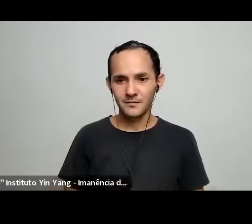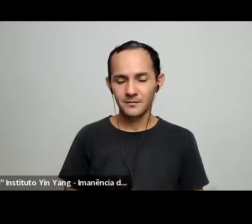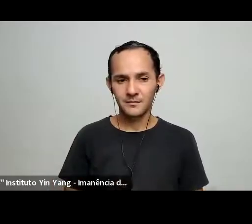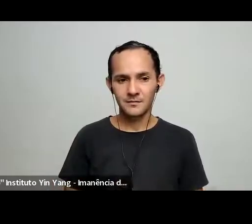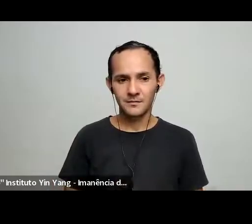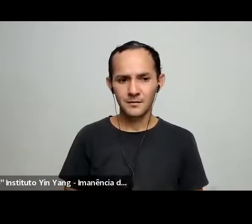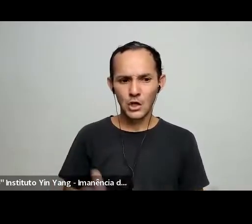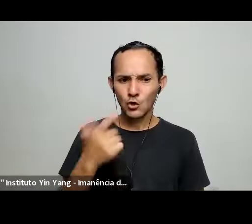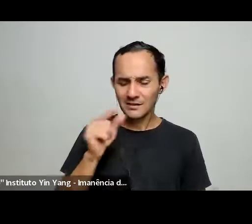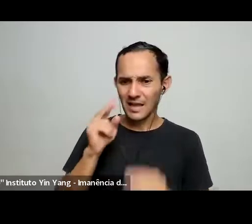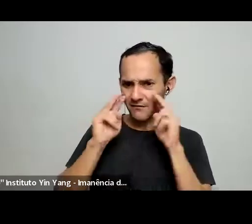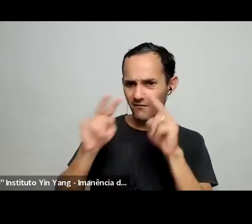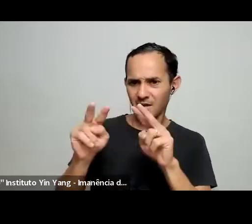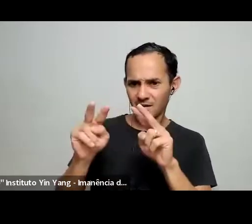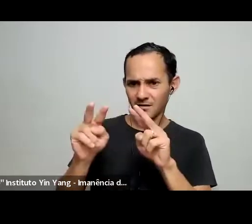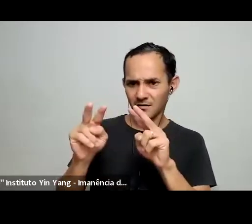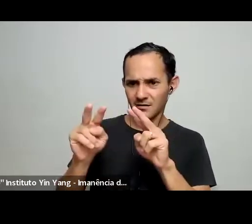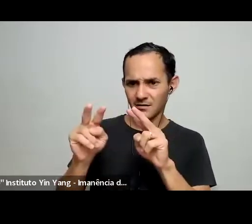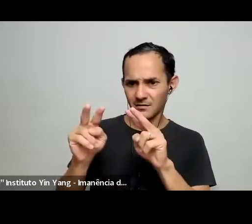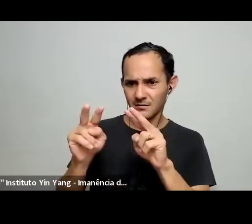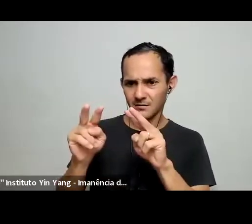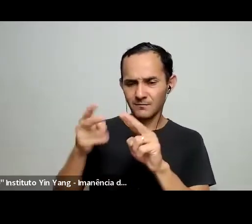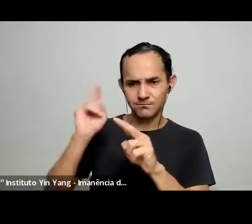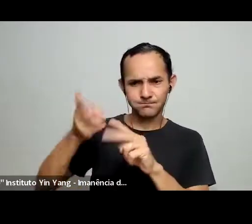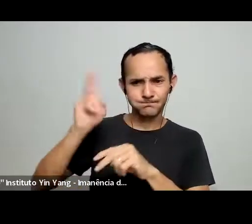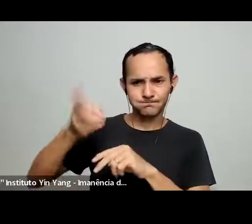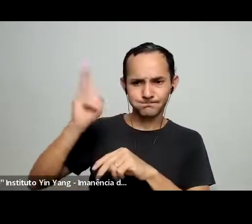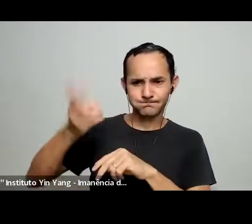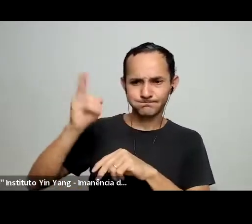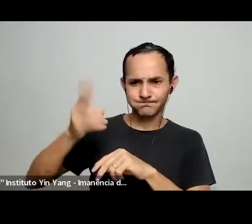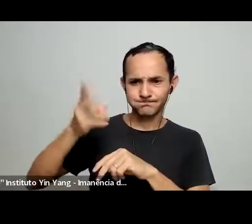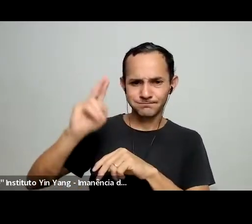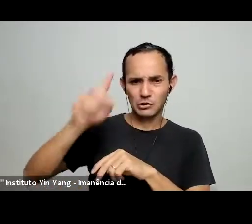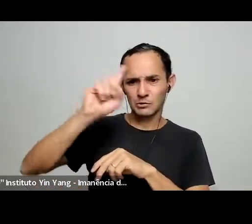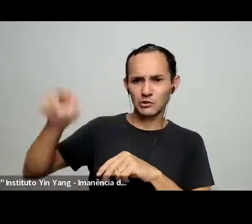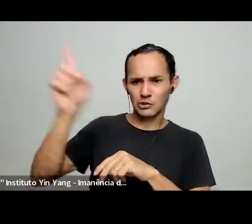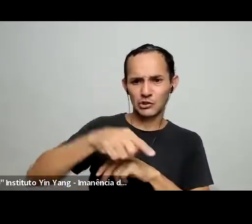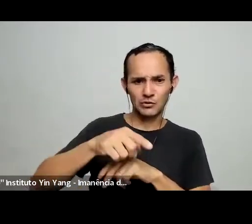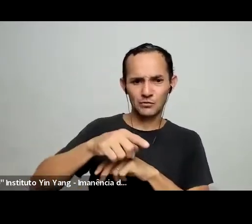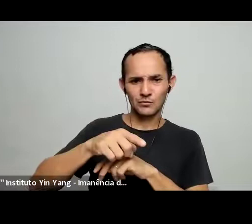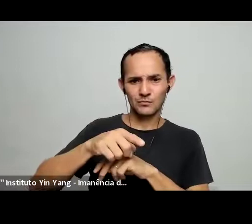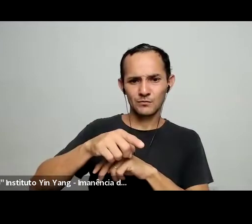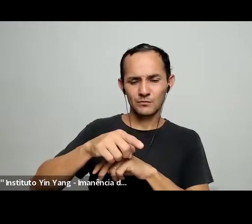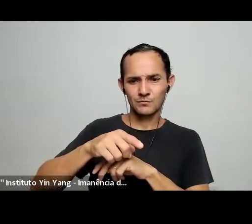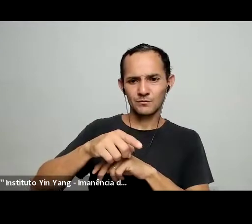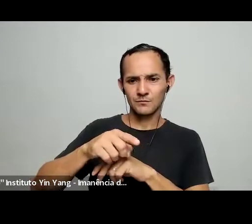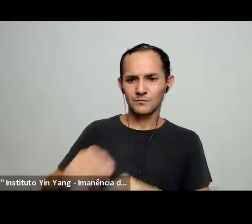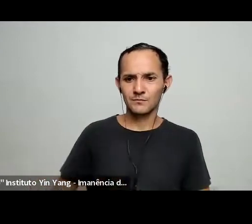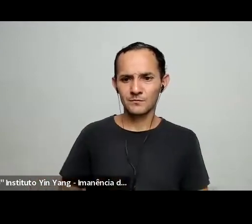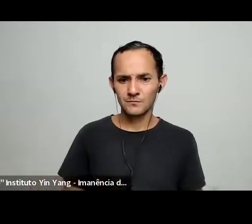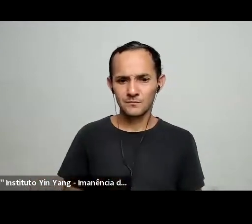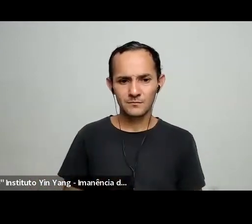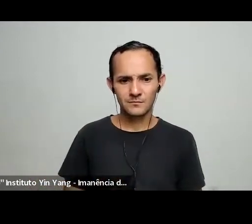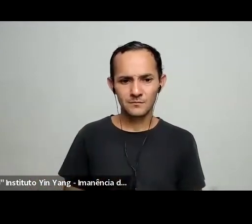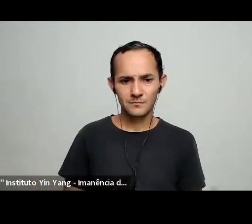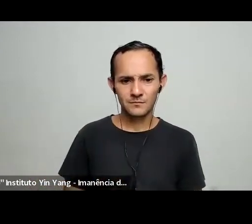Essa vocês conseguem ver? Continua a mesma tela, que tem um xizinho de Excel e um xizinho só. Ah, é? Fecha e abre